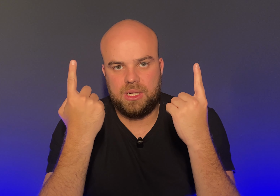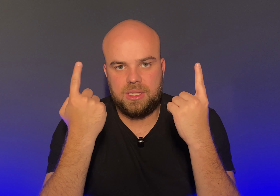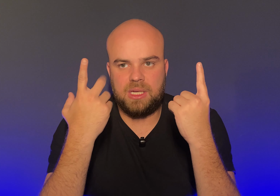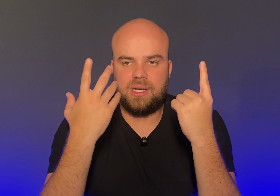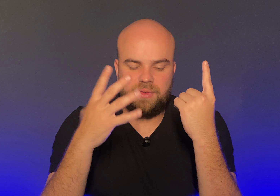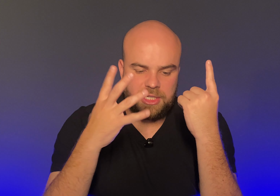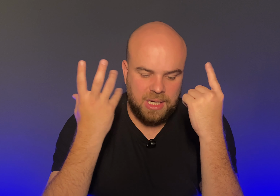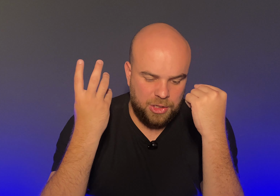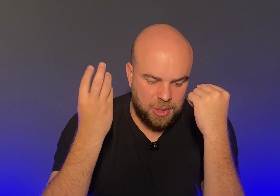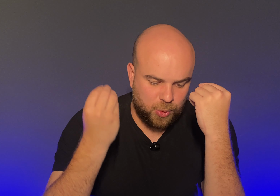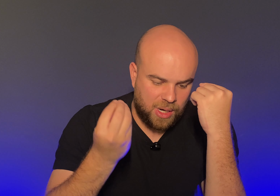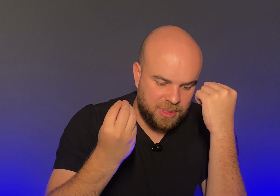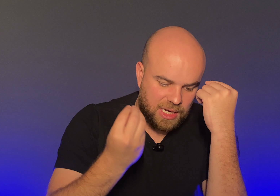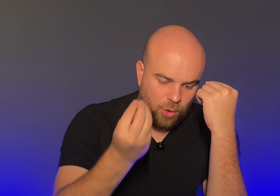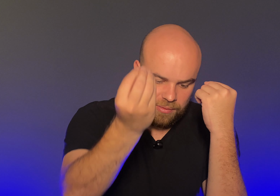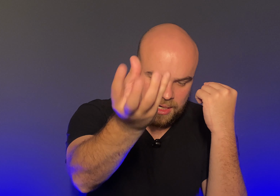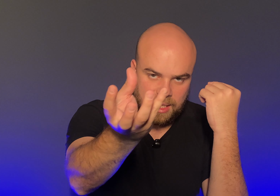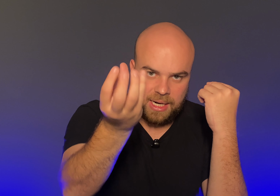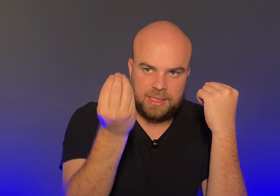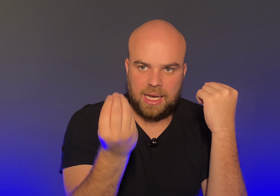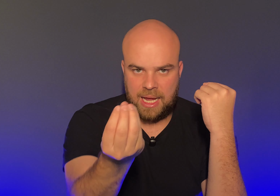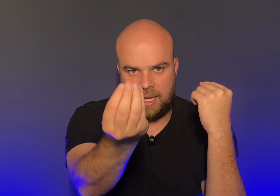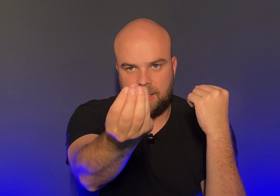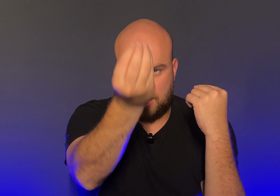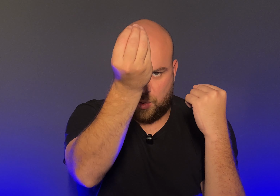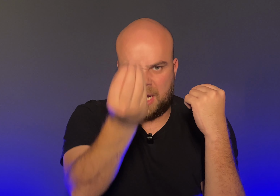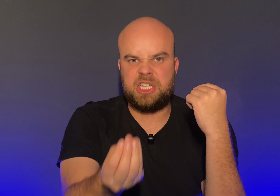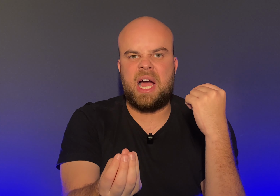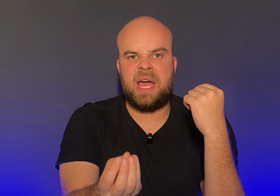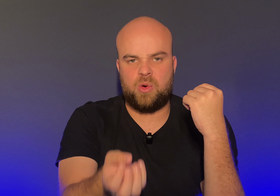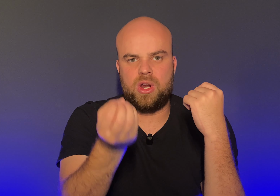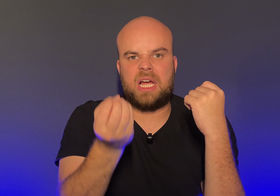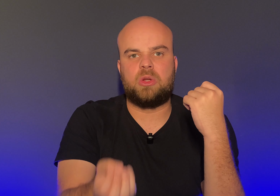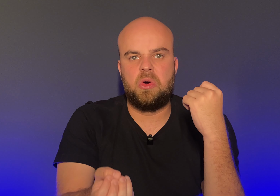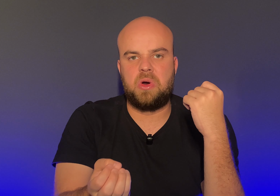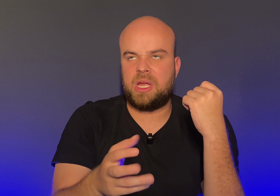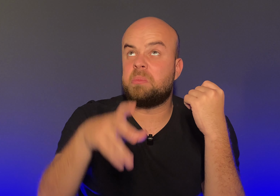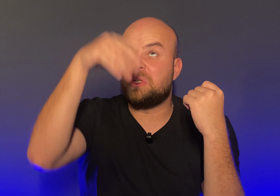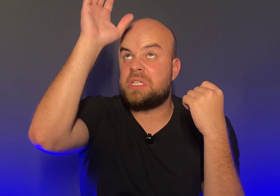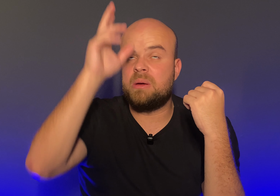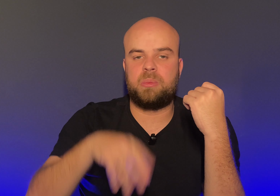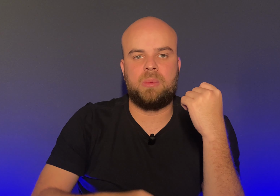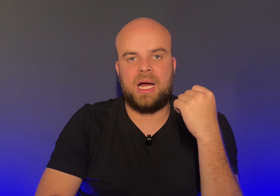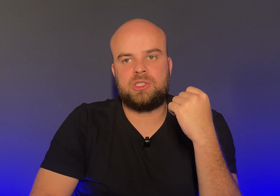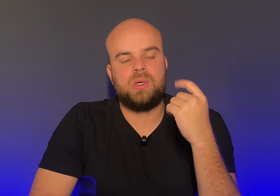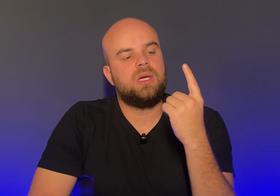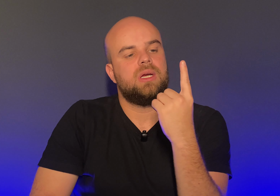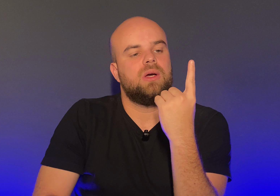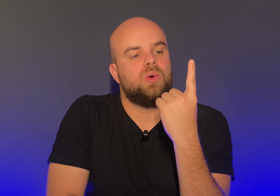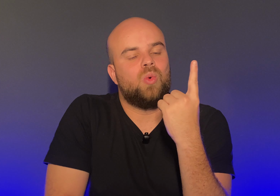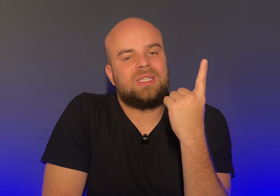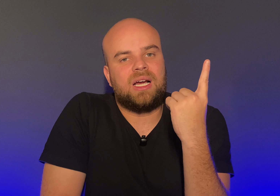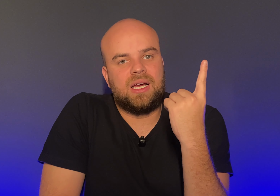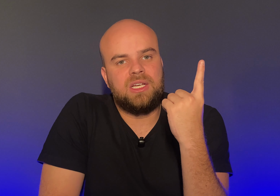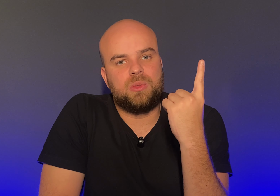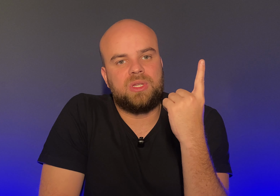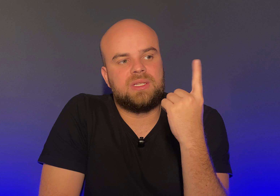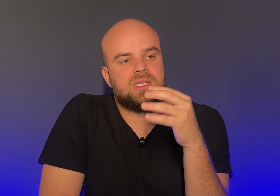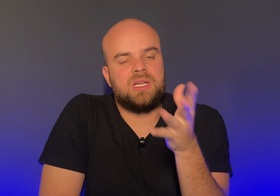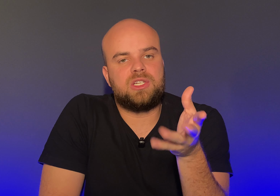centroavante aquele tipo que camisa 9 aquele cara que tá lá é o cara diário é o goleador que é por cima por baixo o atacante muitas vezes que